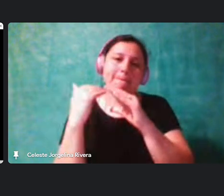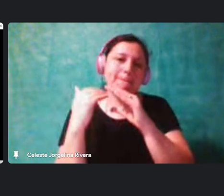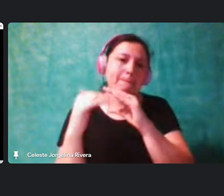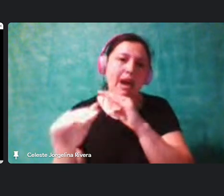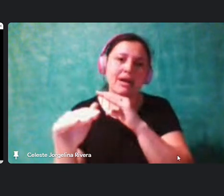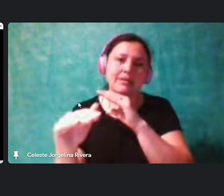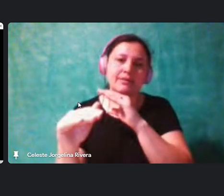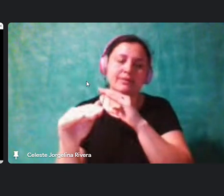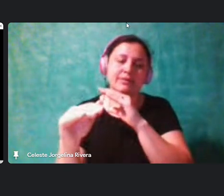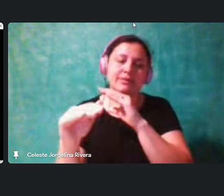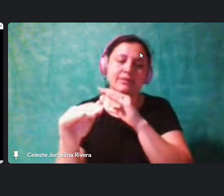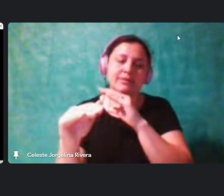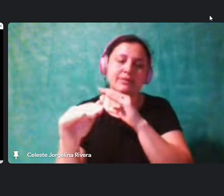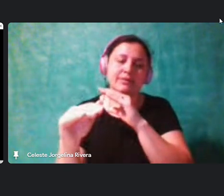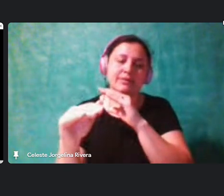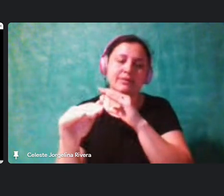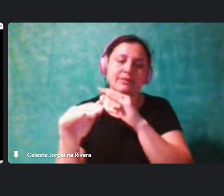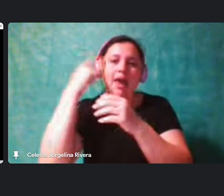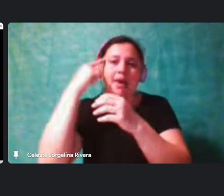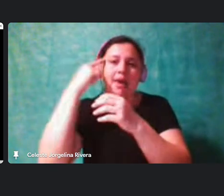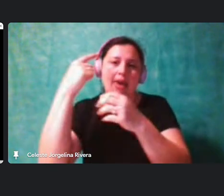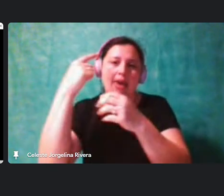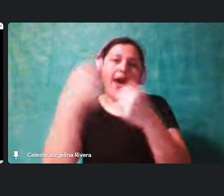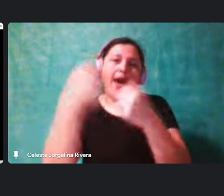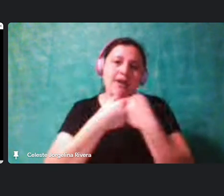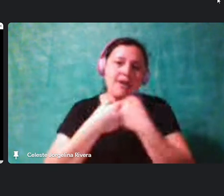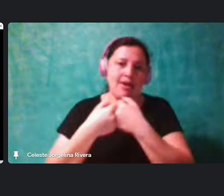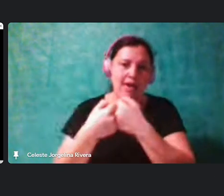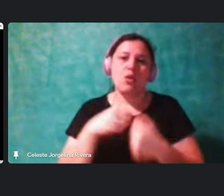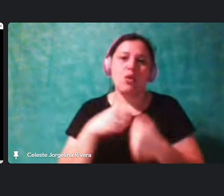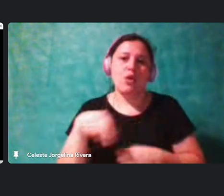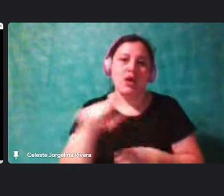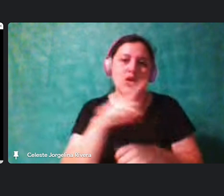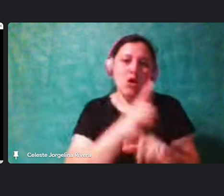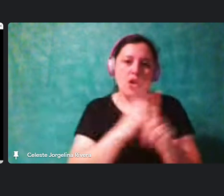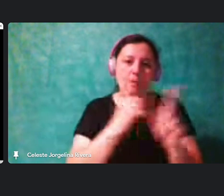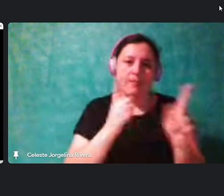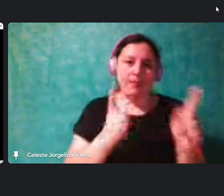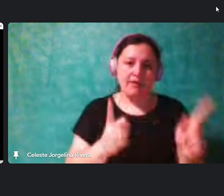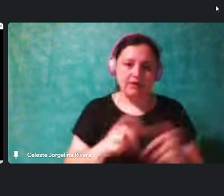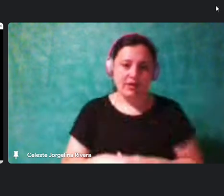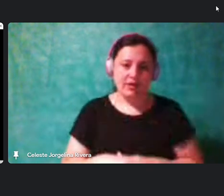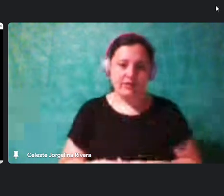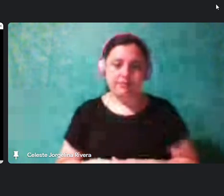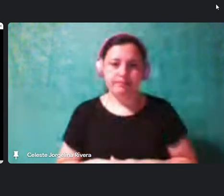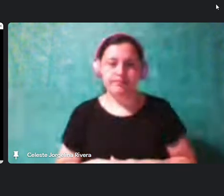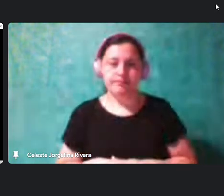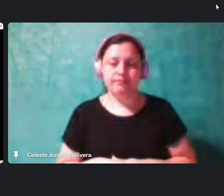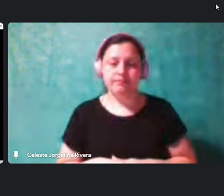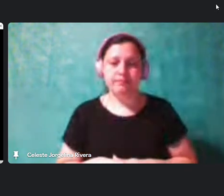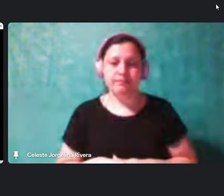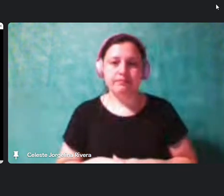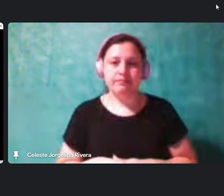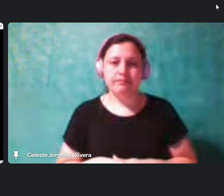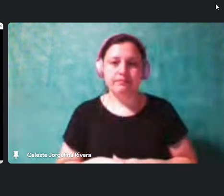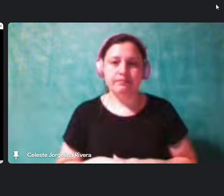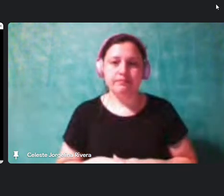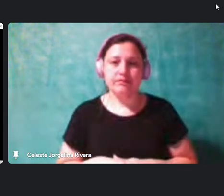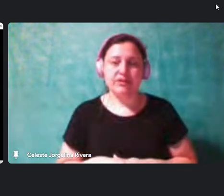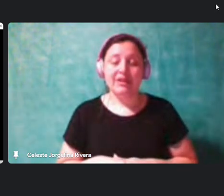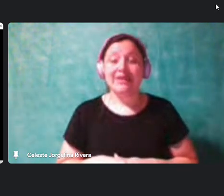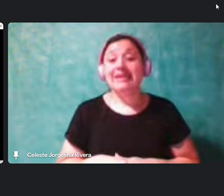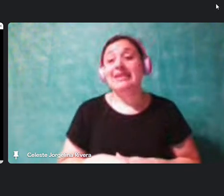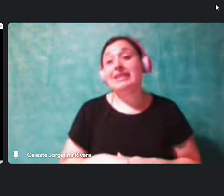toma virtual, ¿sí? Pero bueno, sí, el último que tomamos hubo en un caso que teníamos muchos problemas